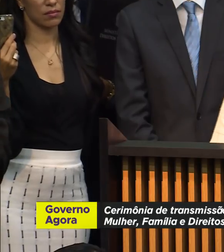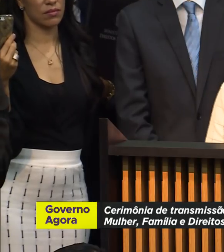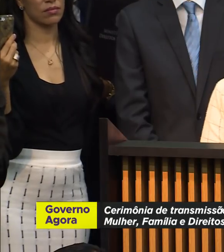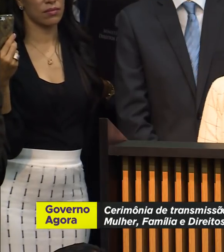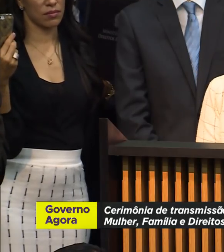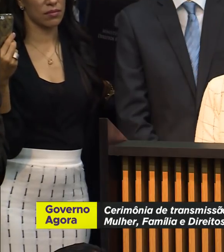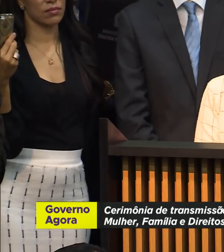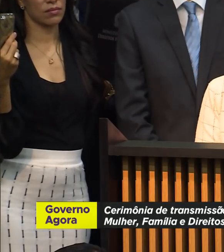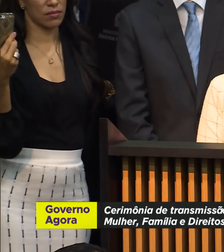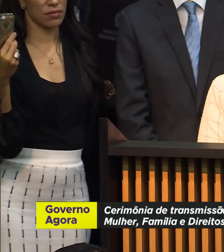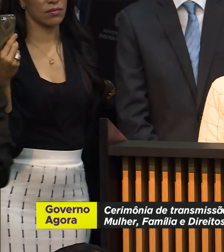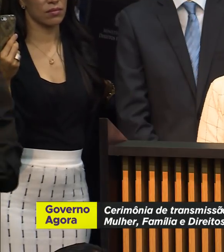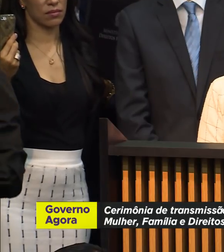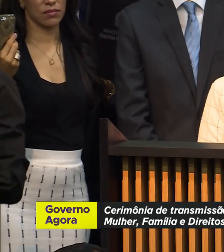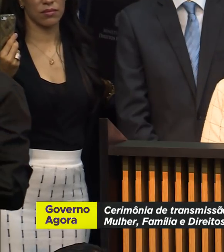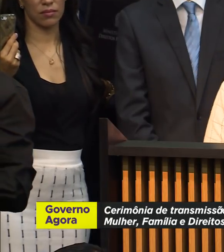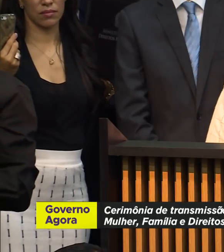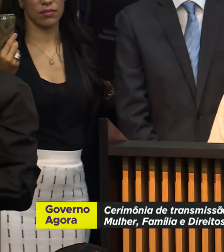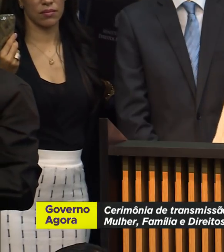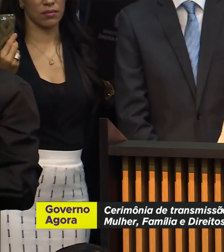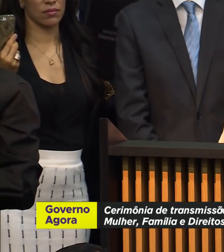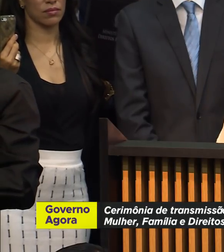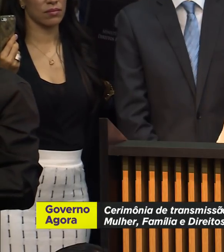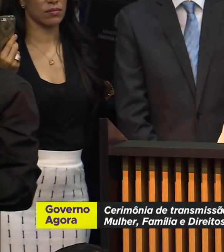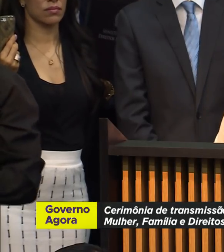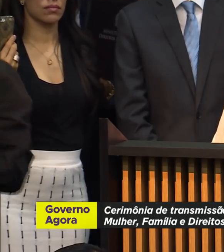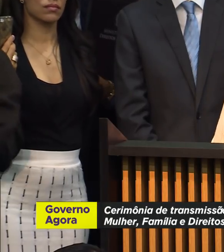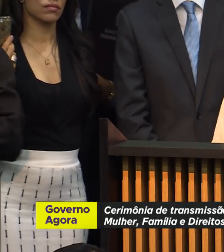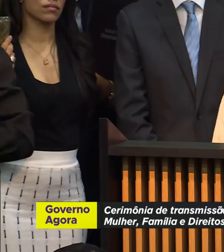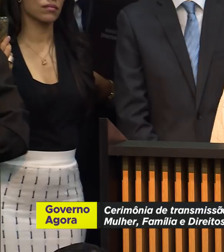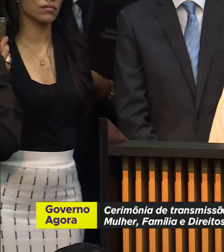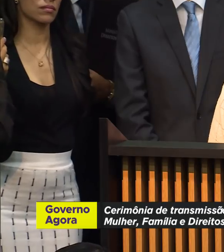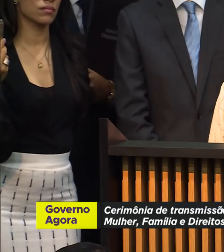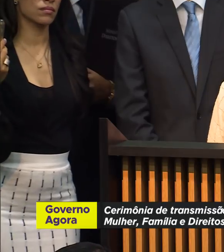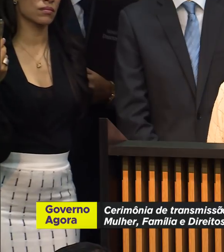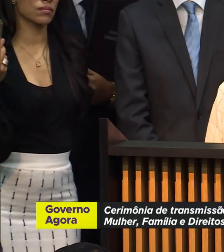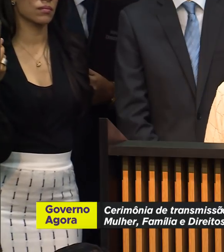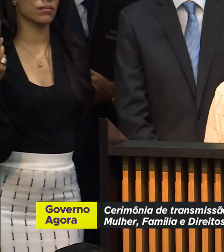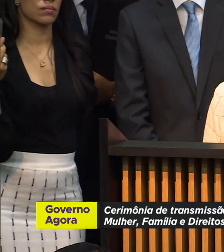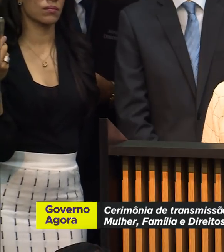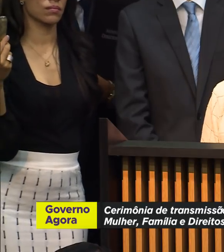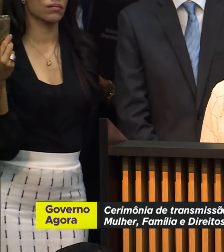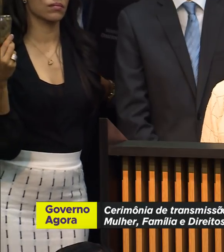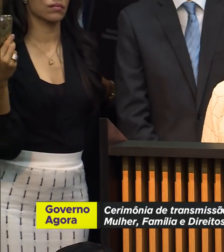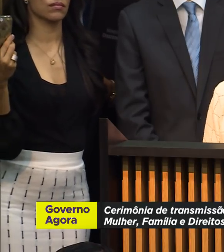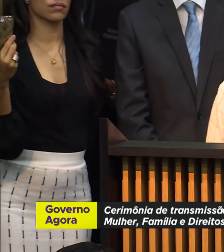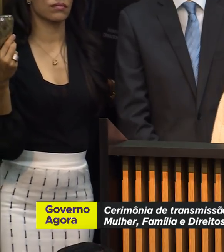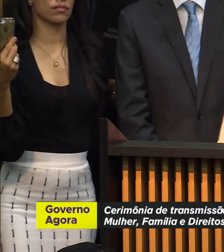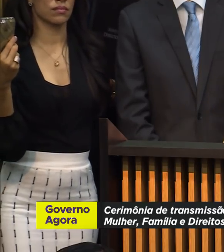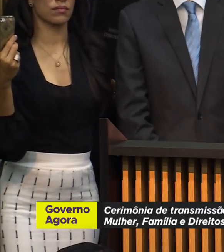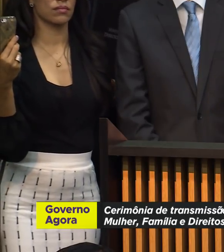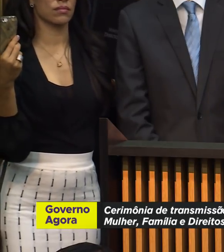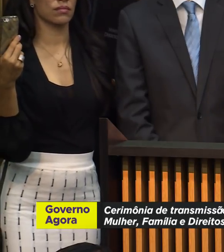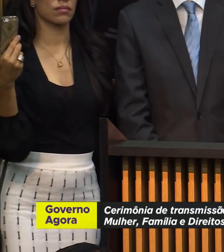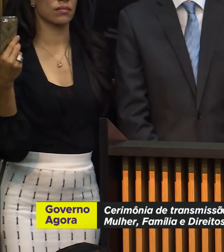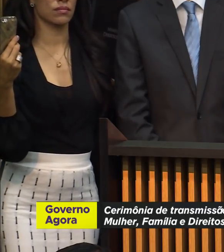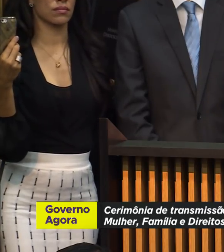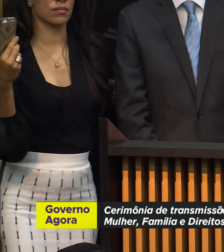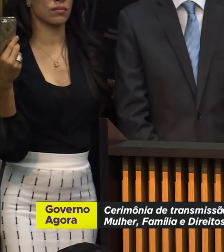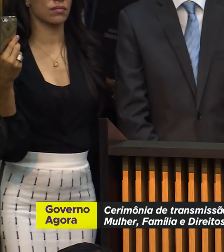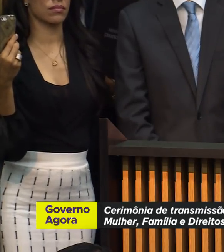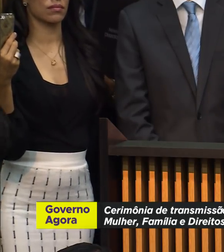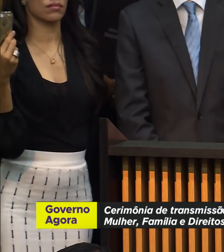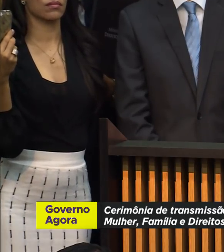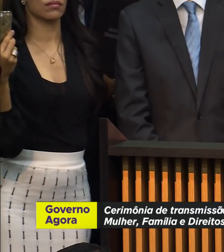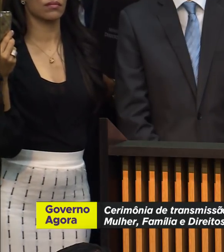atrás. As mães dizem para mim que quando se enterra uma criança viva, ela não morre na hora. Ela chora debaixo da